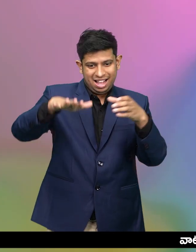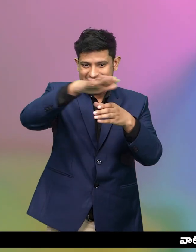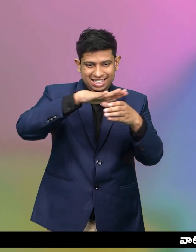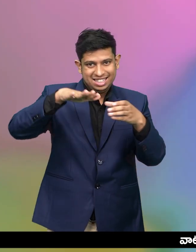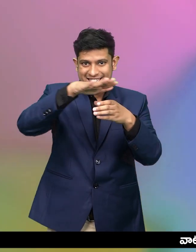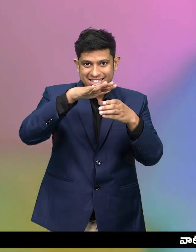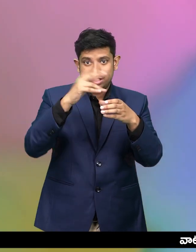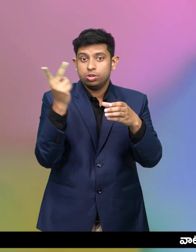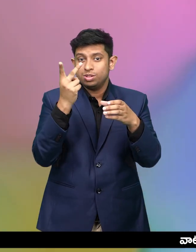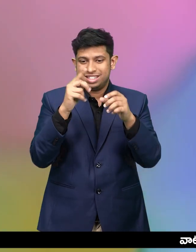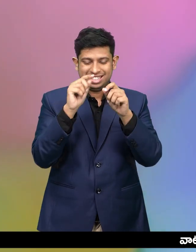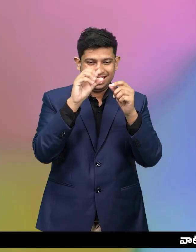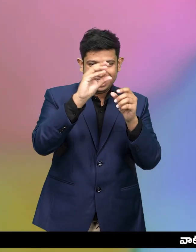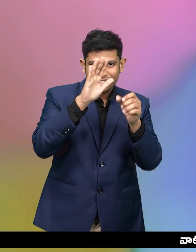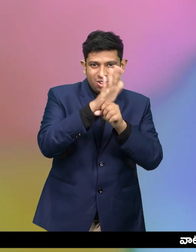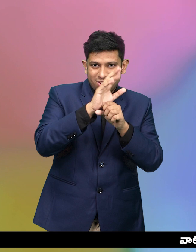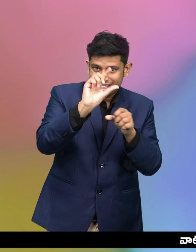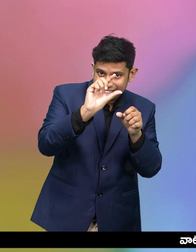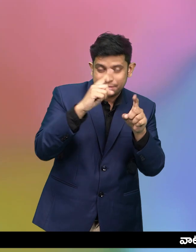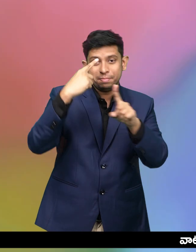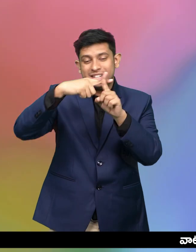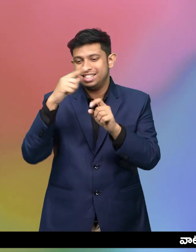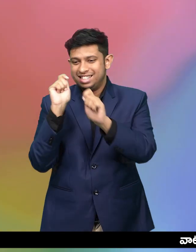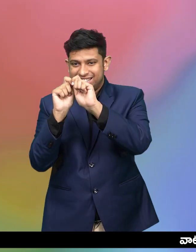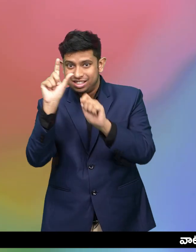వాటిని నీటి ఉపరితలంపై ఉంచండి.